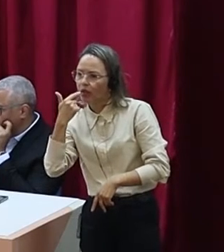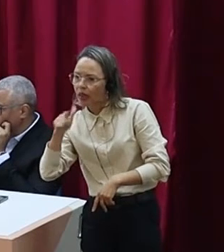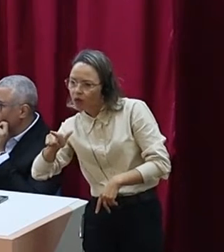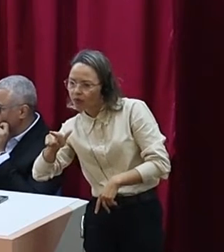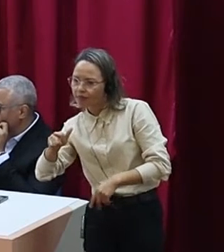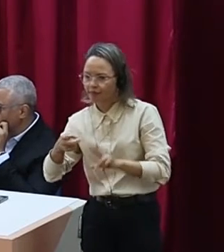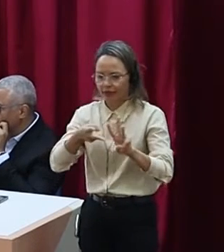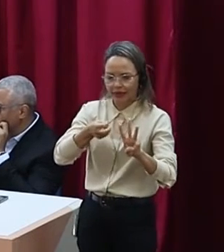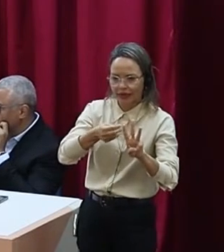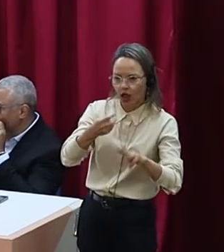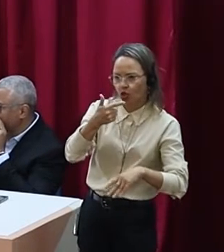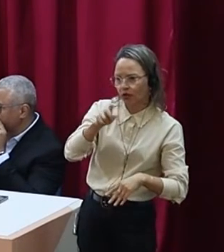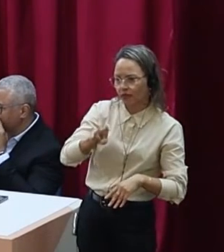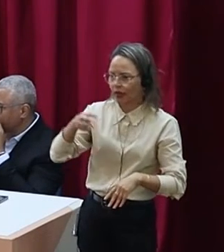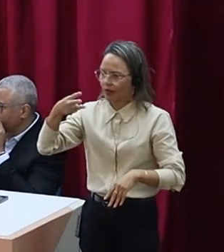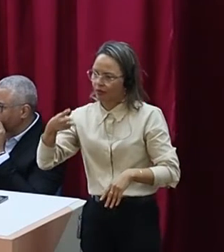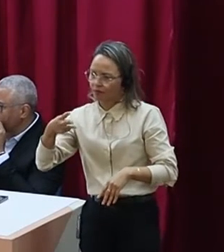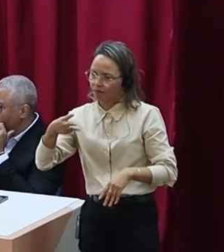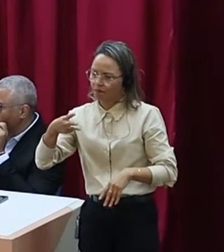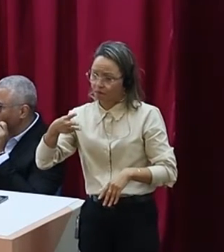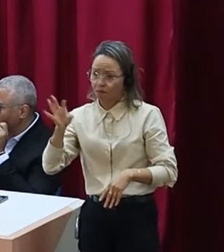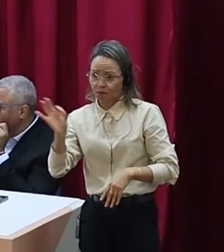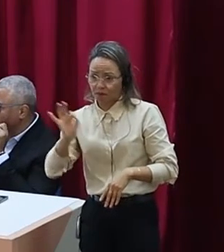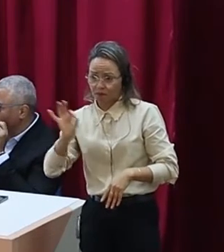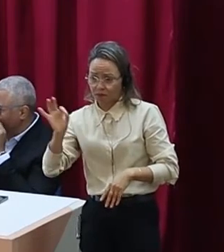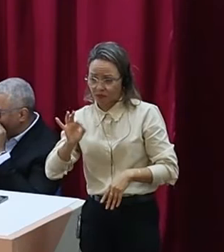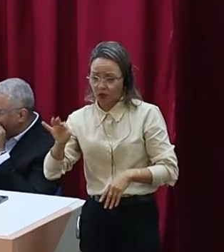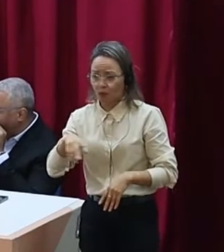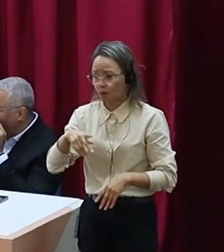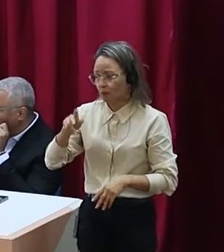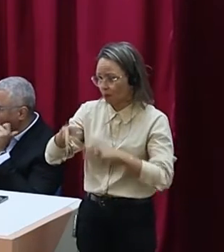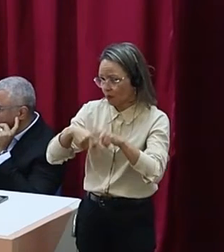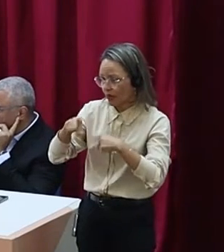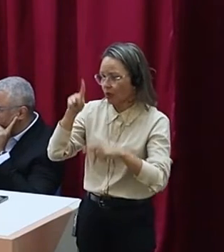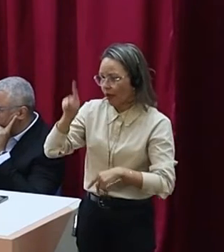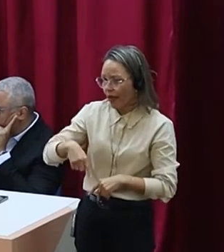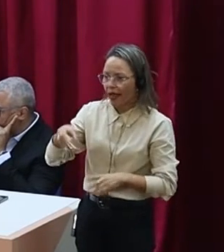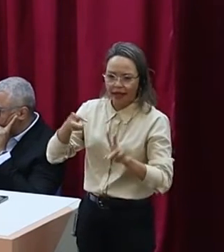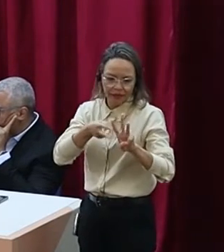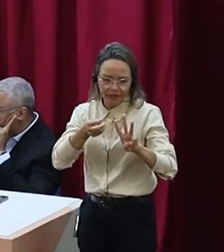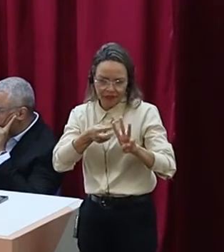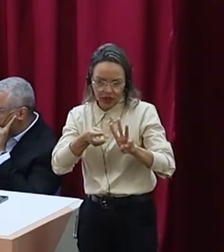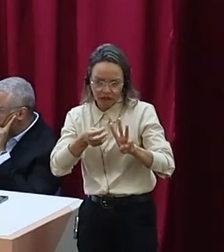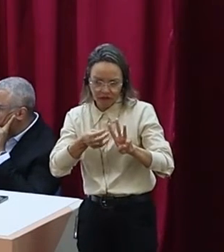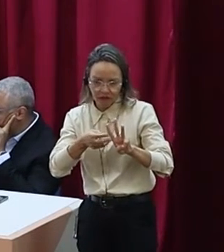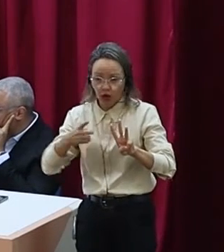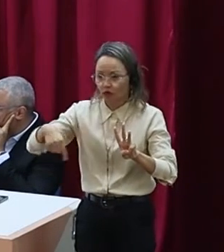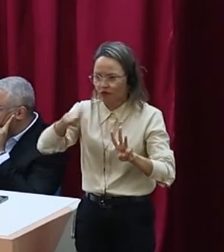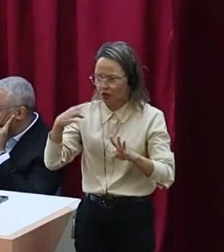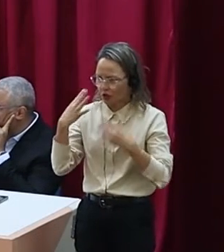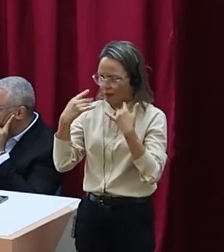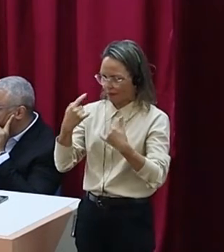2,3% de la población paraguaya es indígena. Siempre cuento, ustedes me miran y yo soy